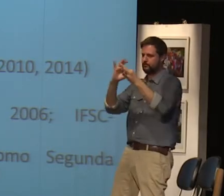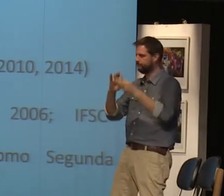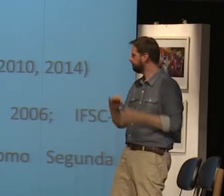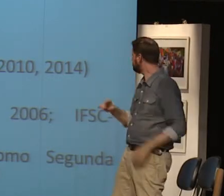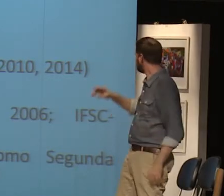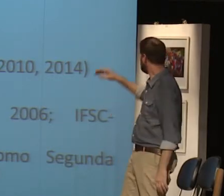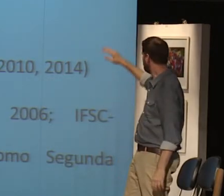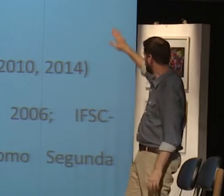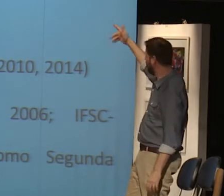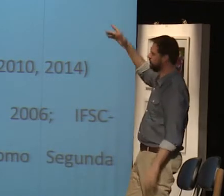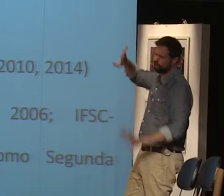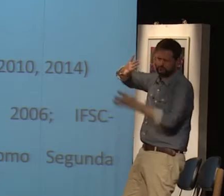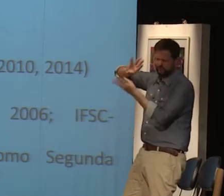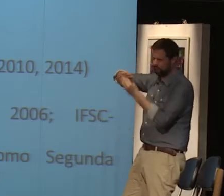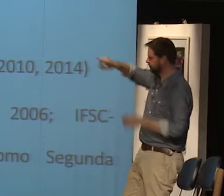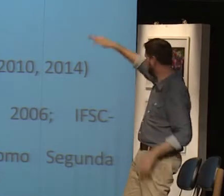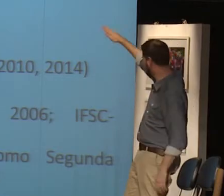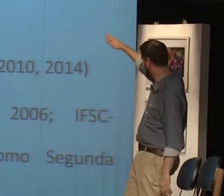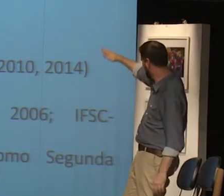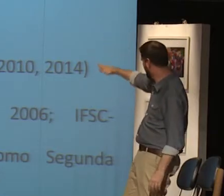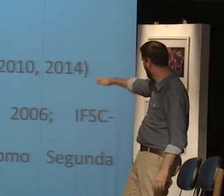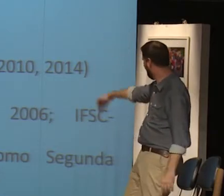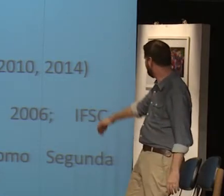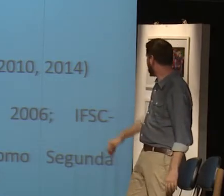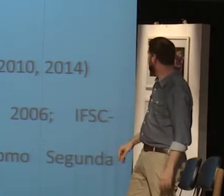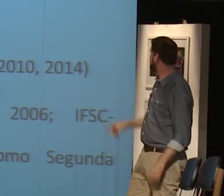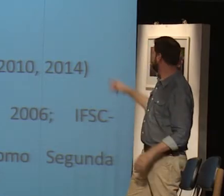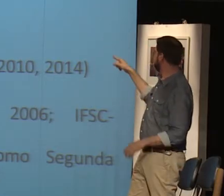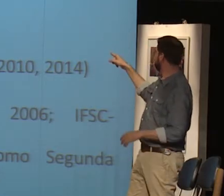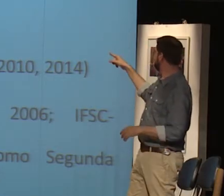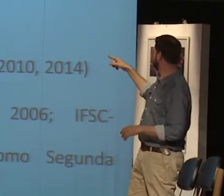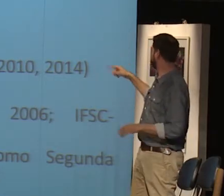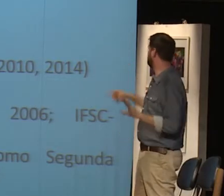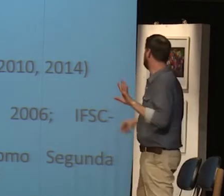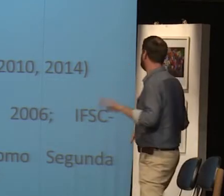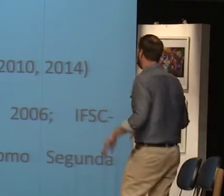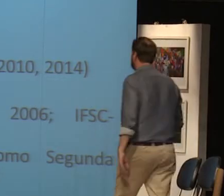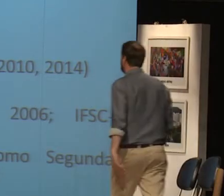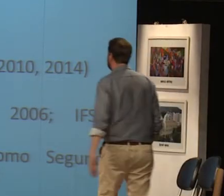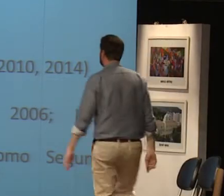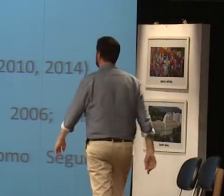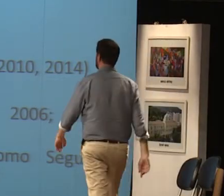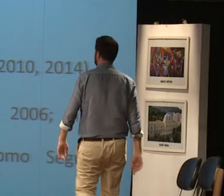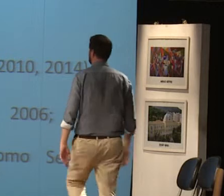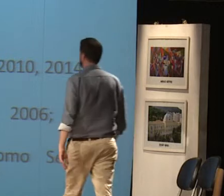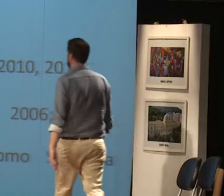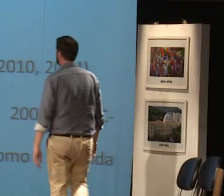ou vice-versa ao contrário. Então, esse é um resumo de algumas conquistas que a gente teve. Espera aí, só um momento.